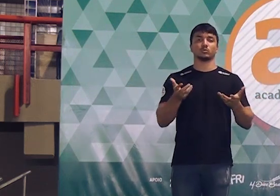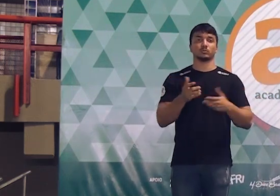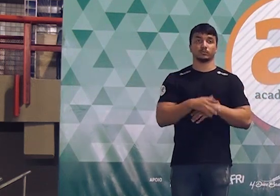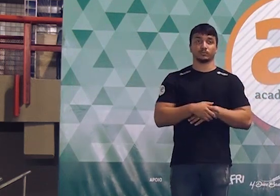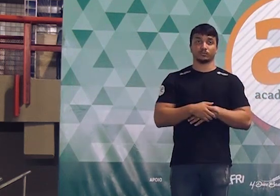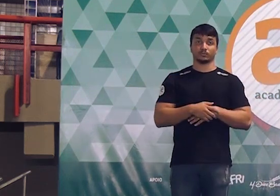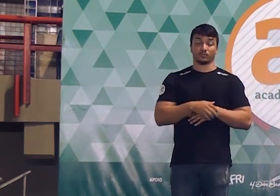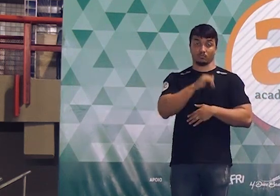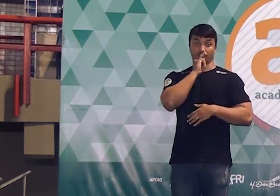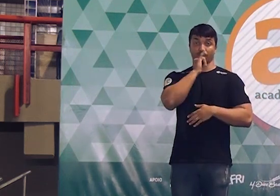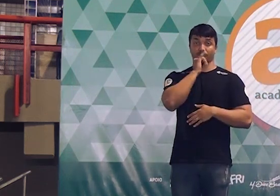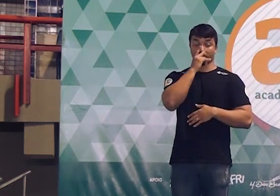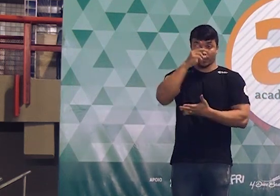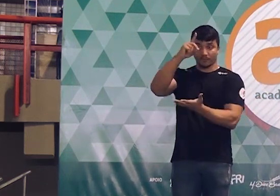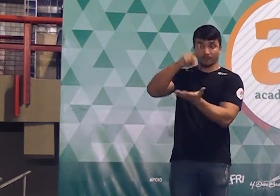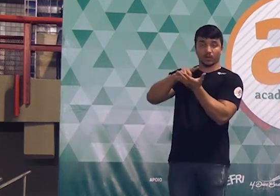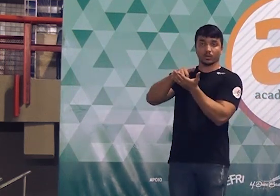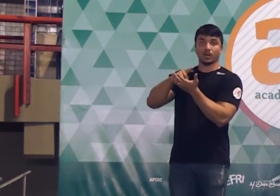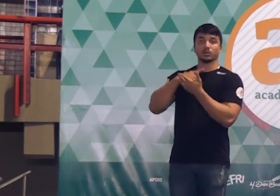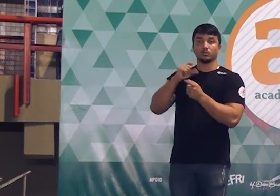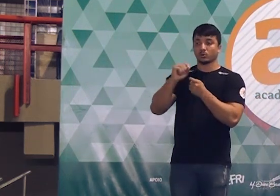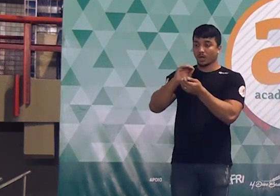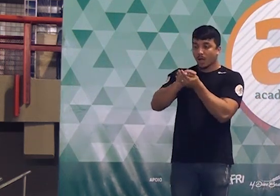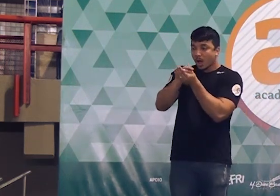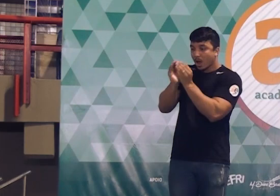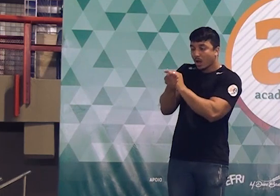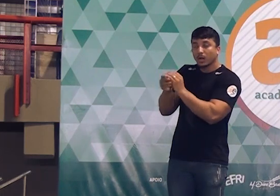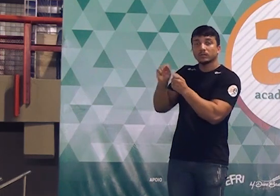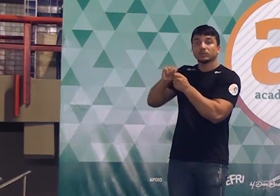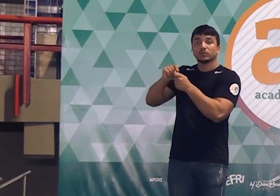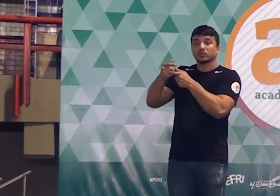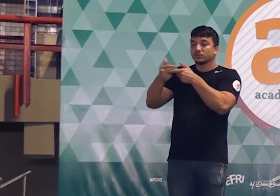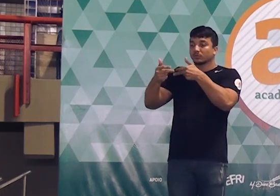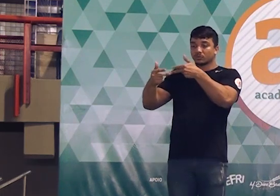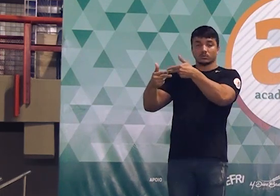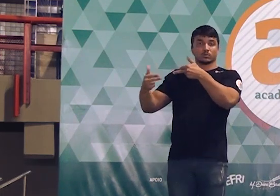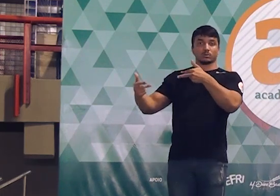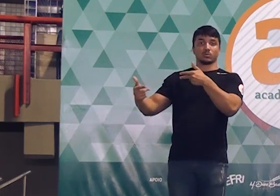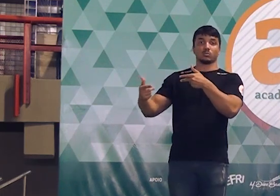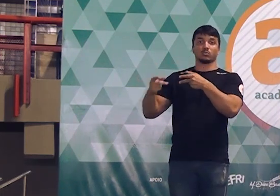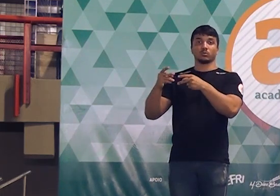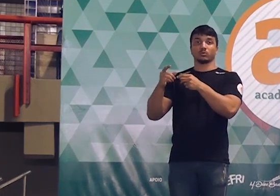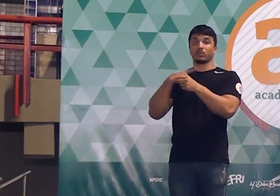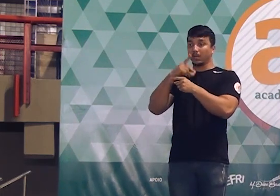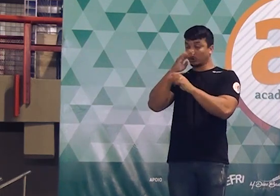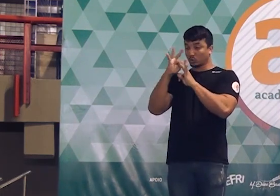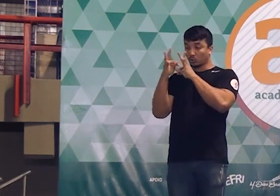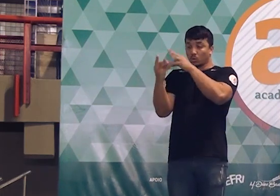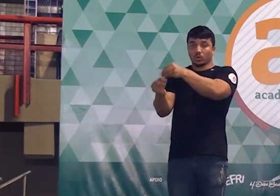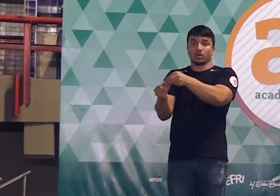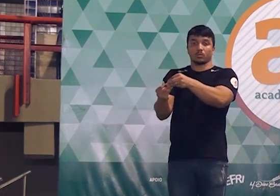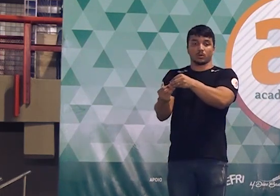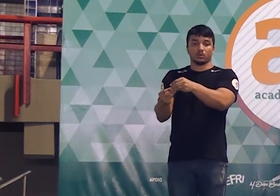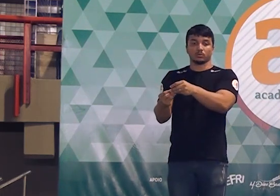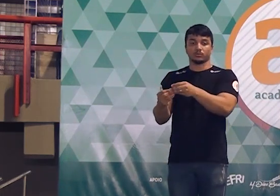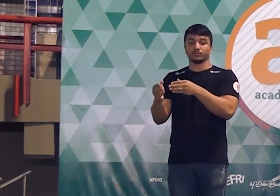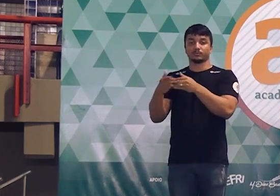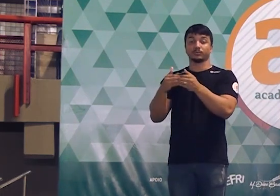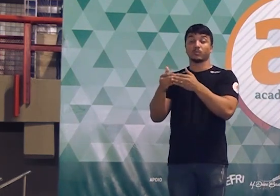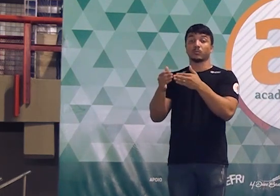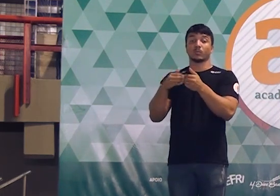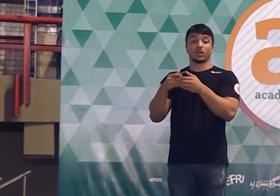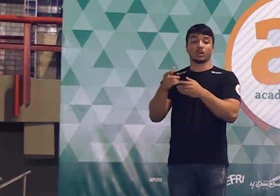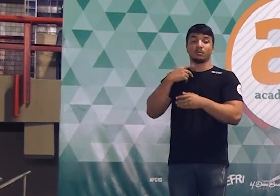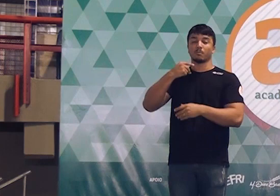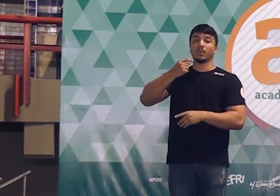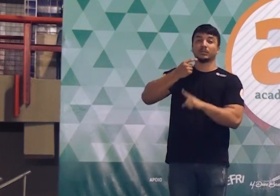Moçada, artesanato de fato é a arte de fazer totalmente o produto. Hoje você encontra isso, mas